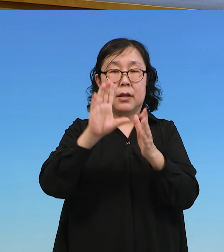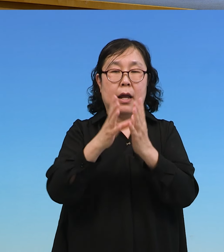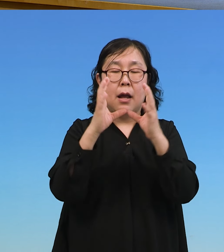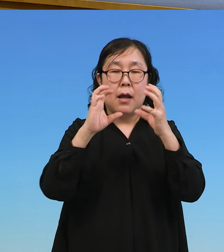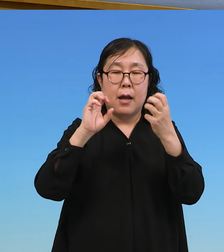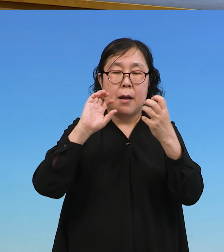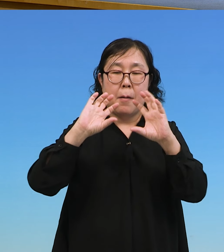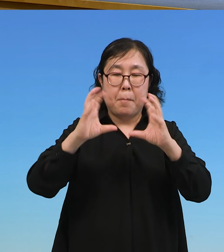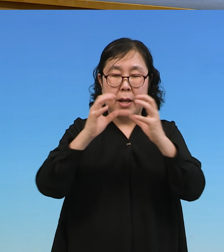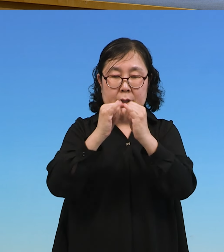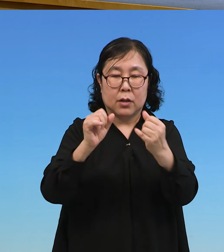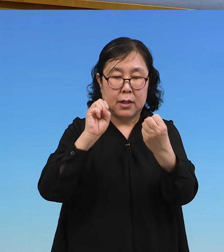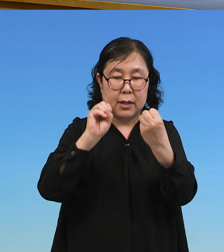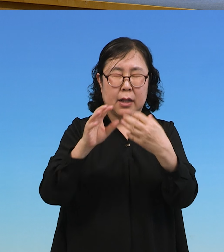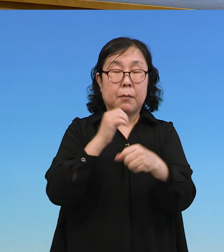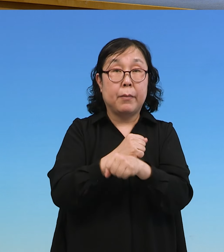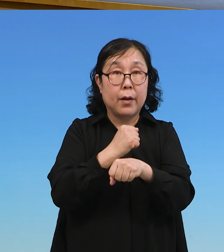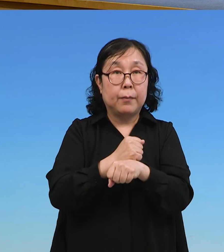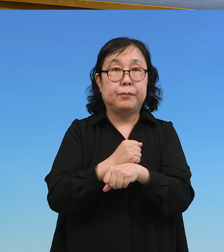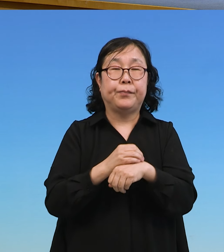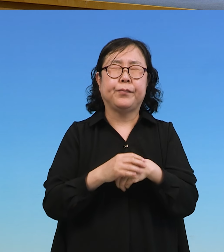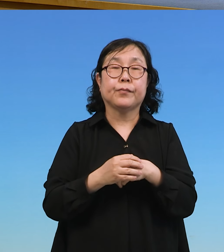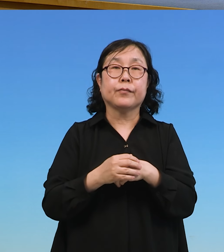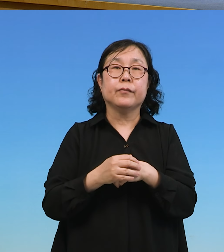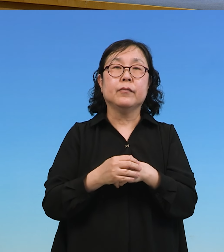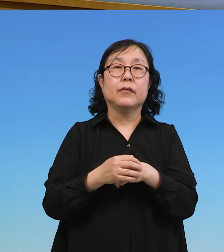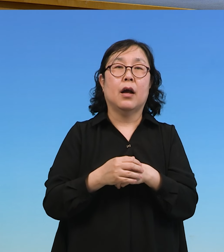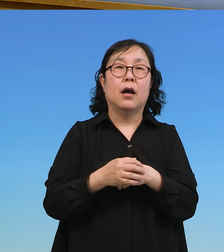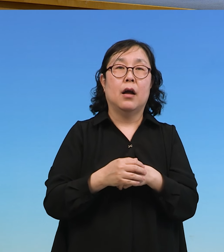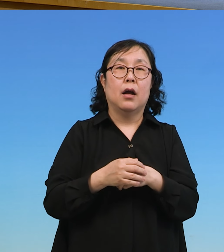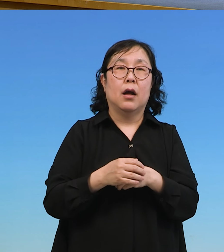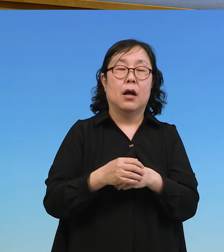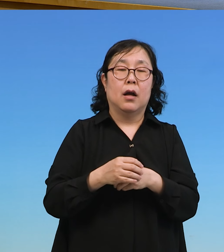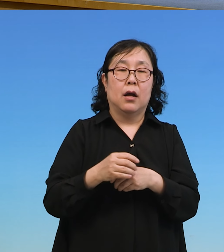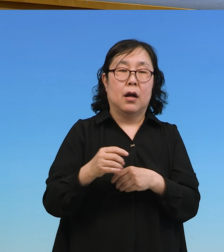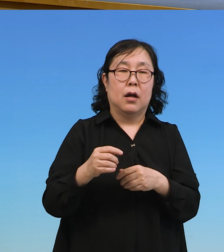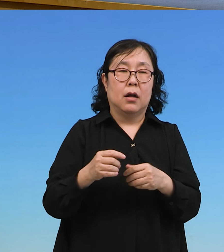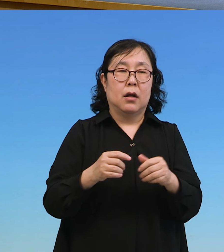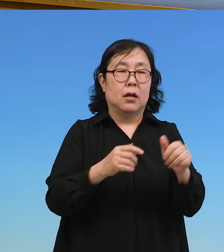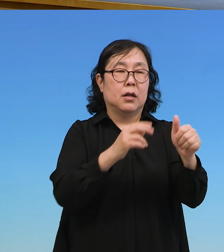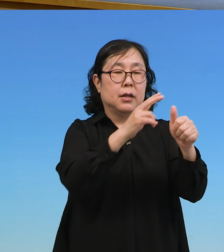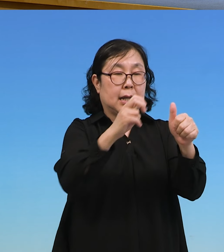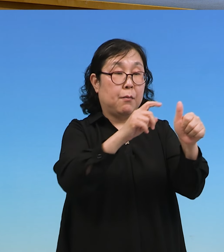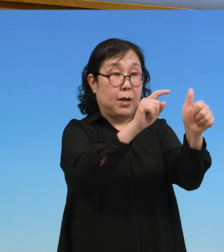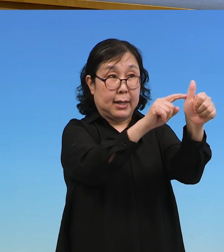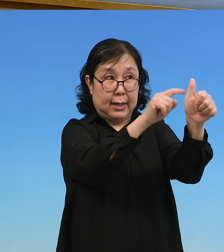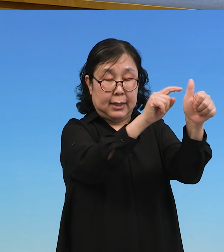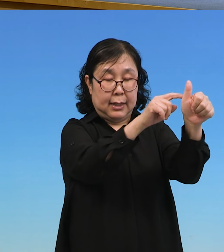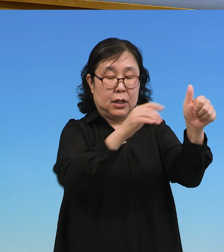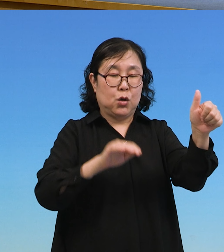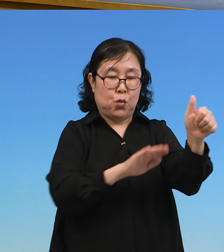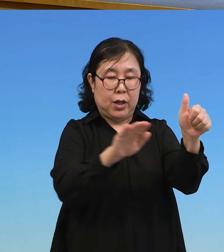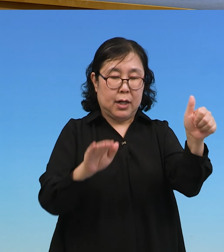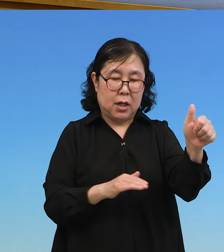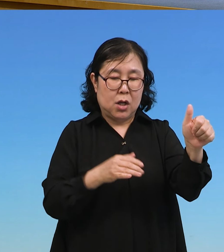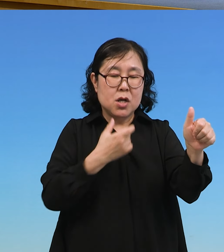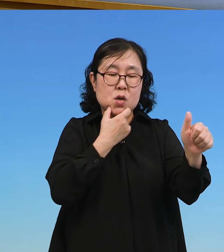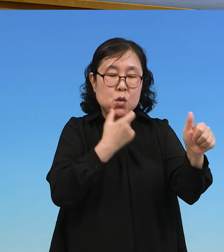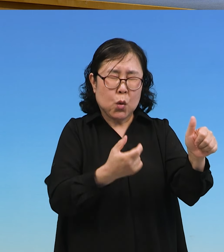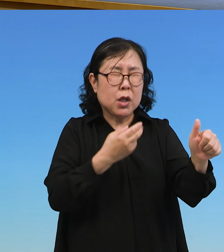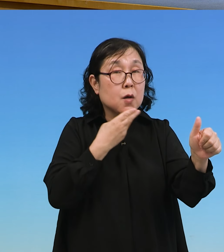4절입니다. 그들이 이르되 당신들이 우리를 속이지 아니하였고 압제하지